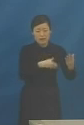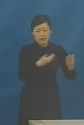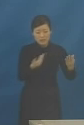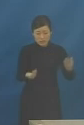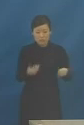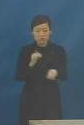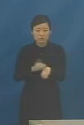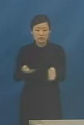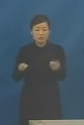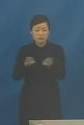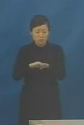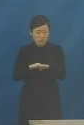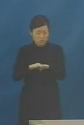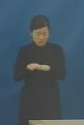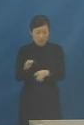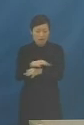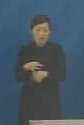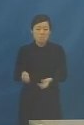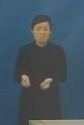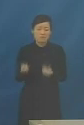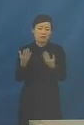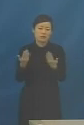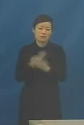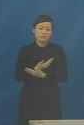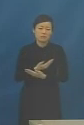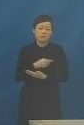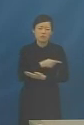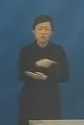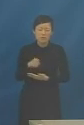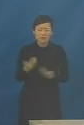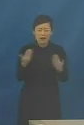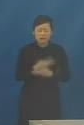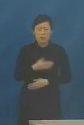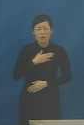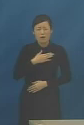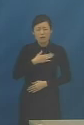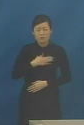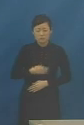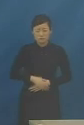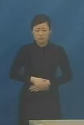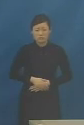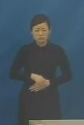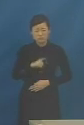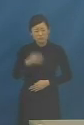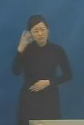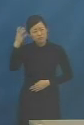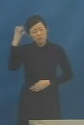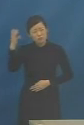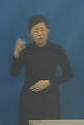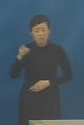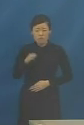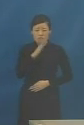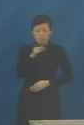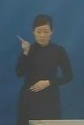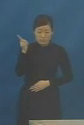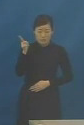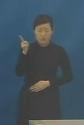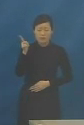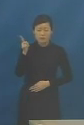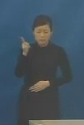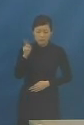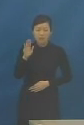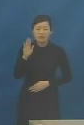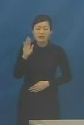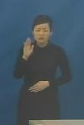よねでこれもうあのわかってる事なんでもういい加減学習したらいいんじゃないかと僕は思うんですけどもその